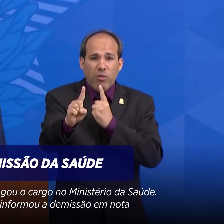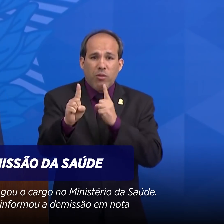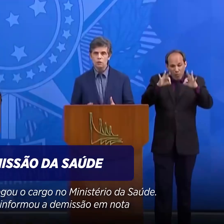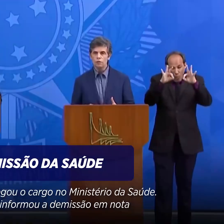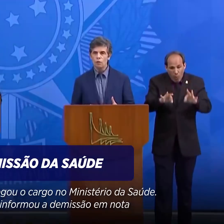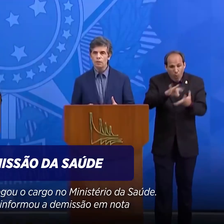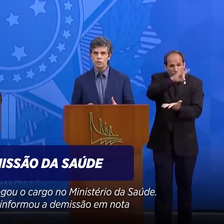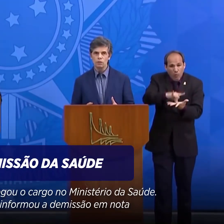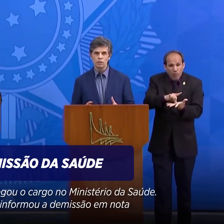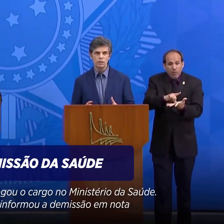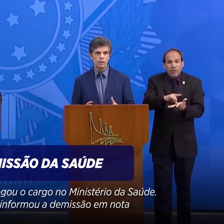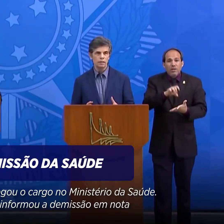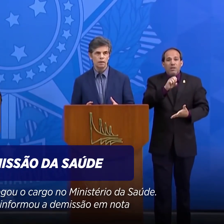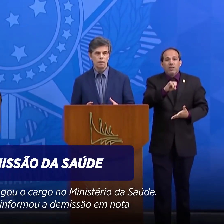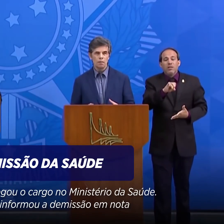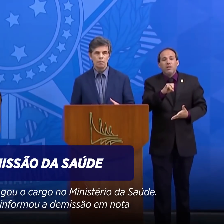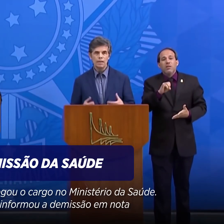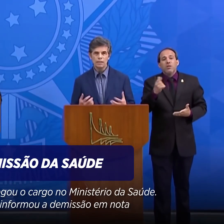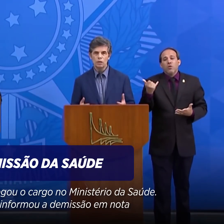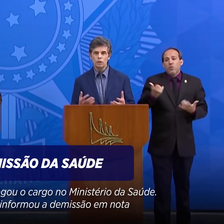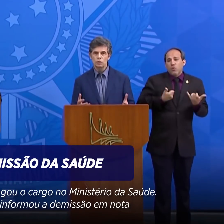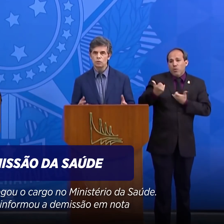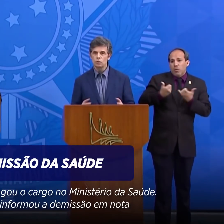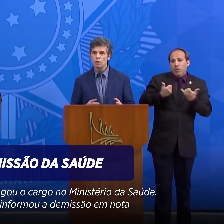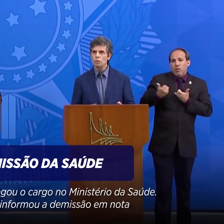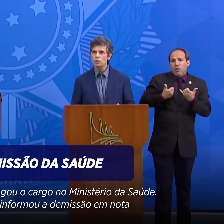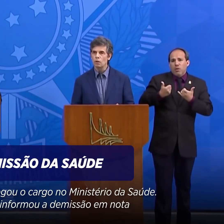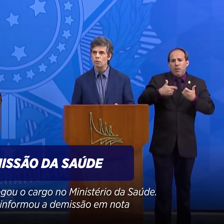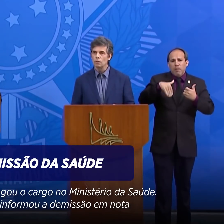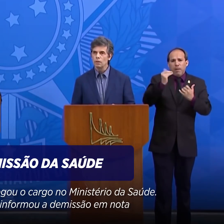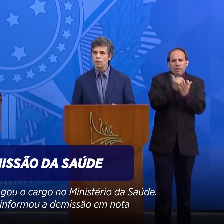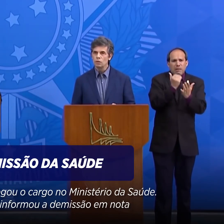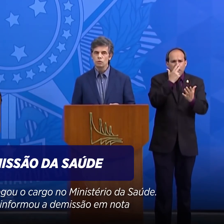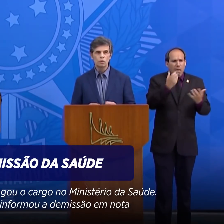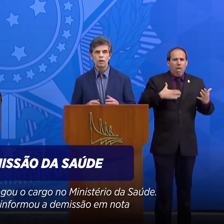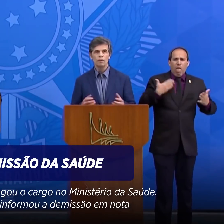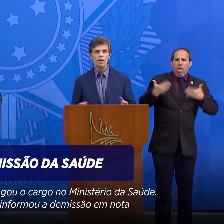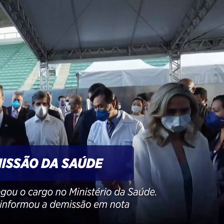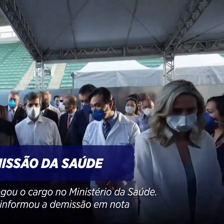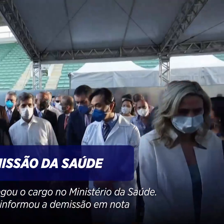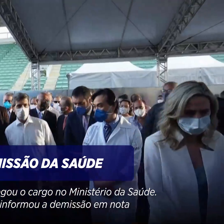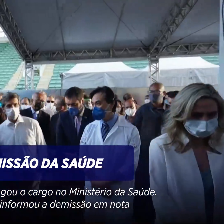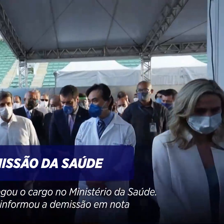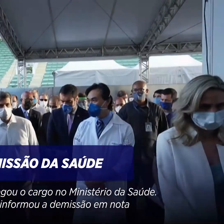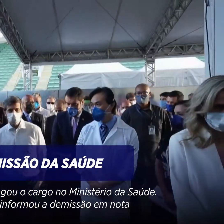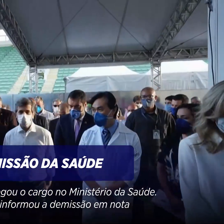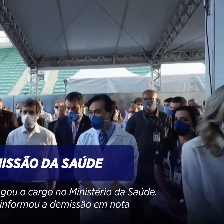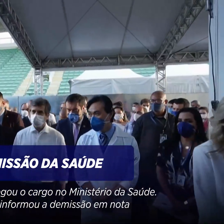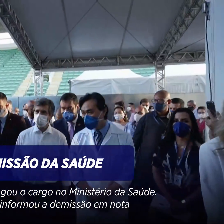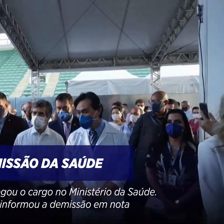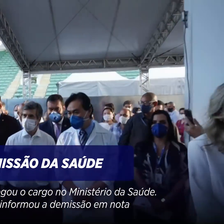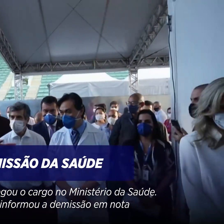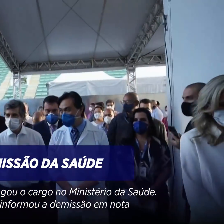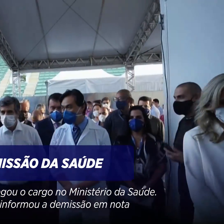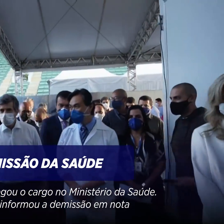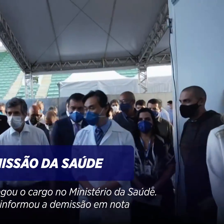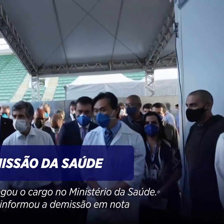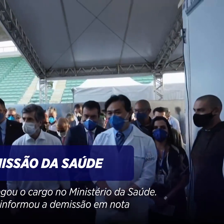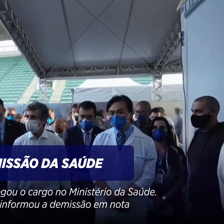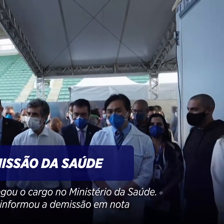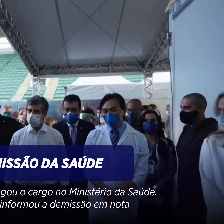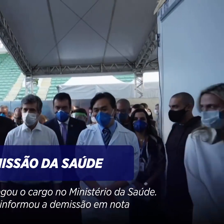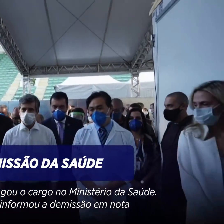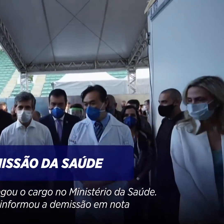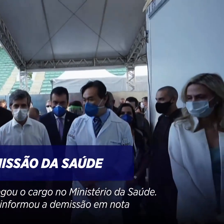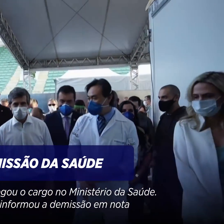na manhã de 15 de maio de 2020 caixa havia tomado posse em dezessete de abril substituindo luiz henrique mangueira assim